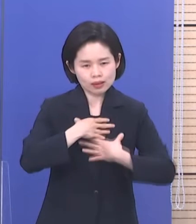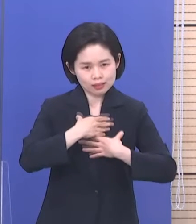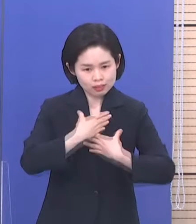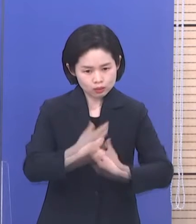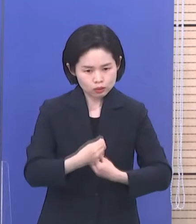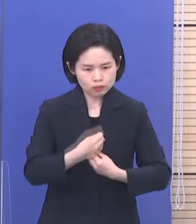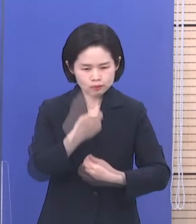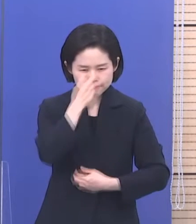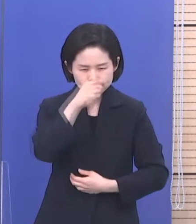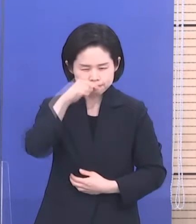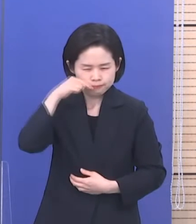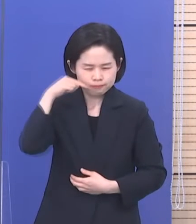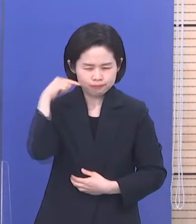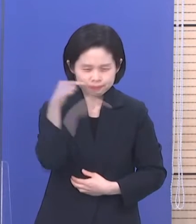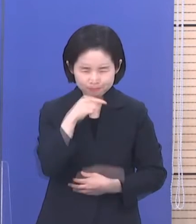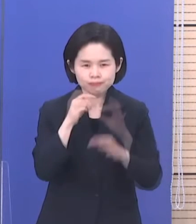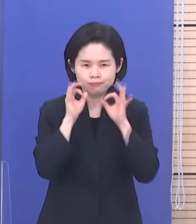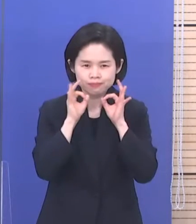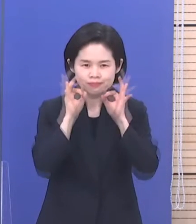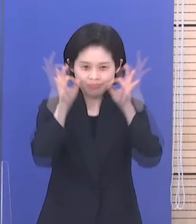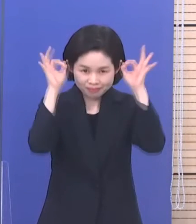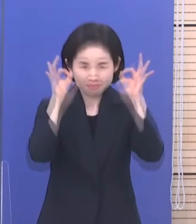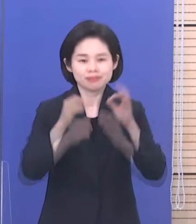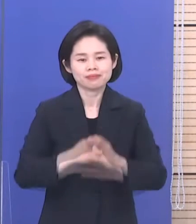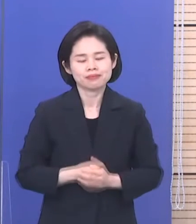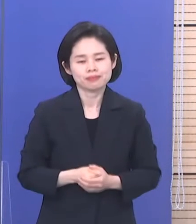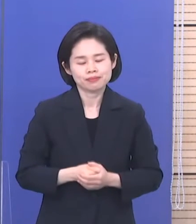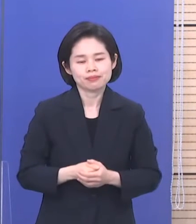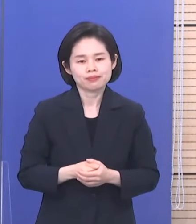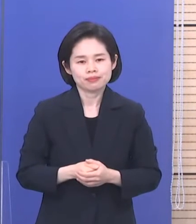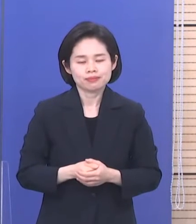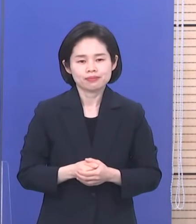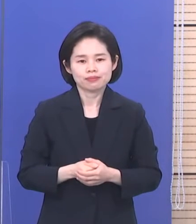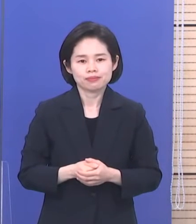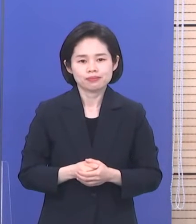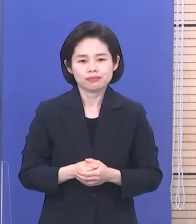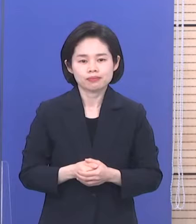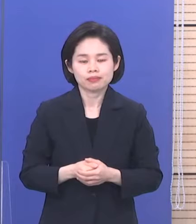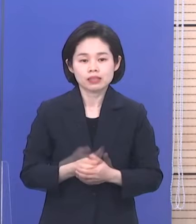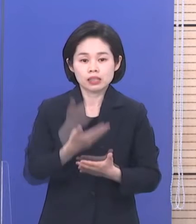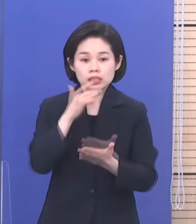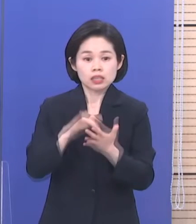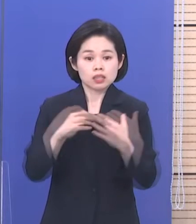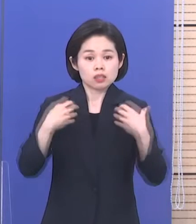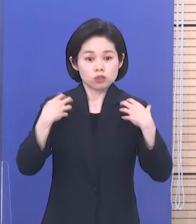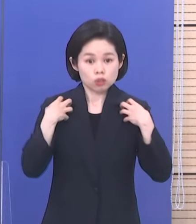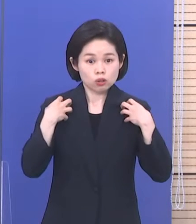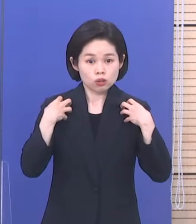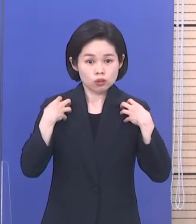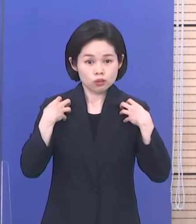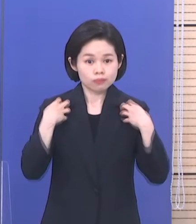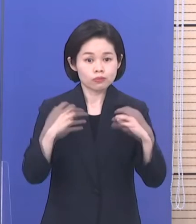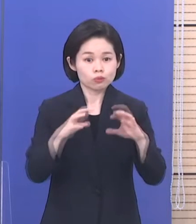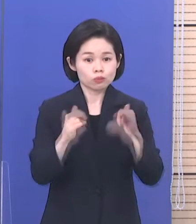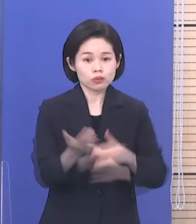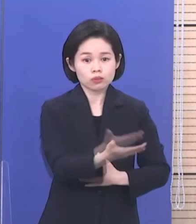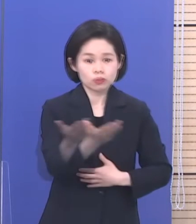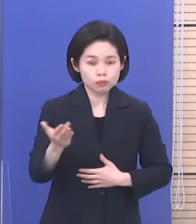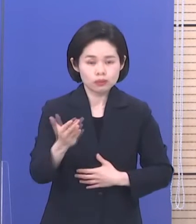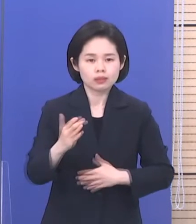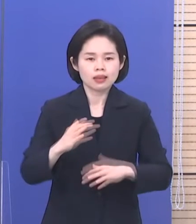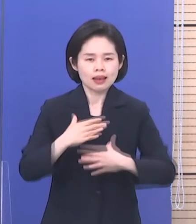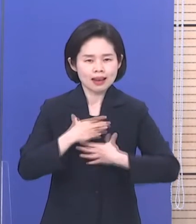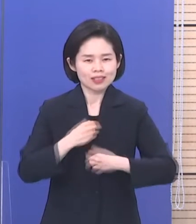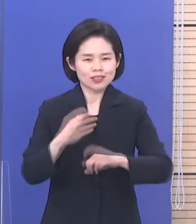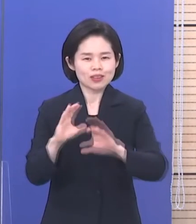안전성을 철저하게 검증하고자 최선을 다했습니다. 저희 식약처는 국민들께서 안전한